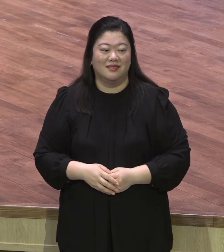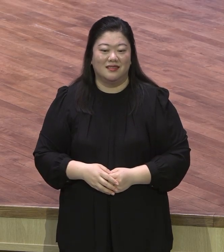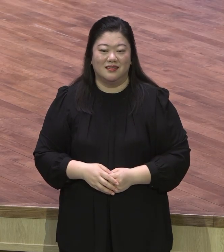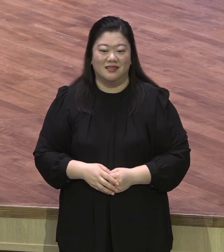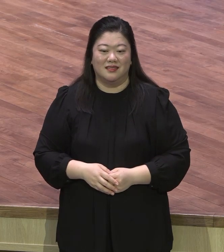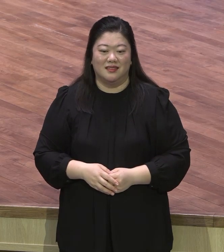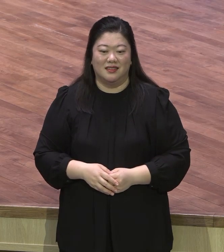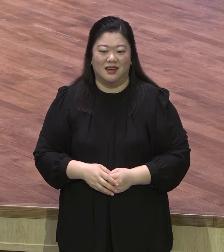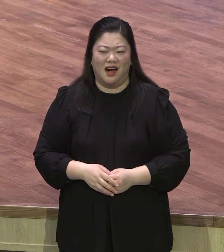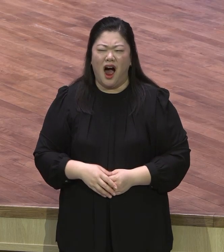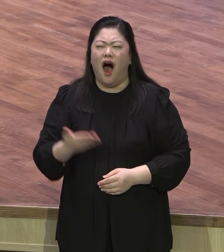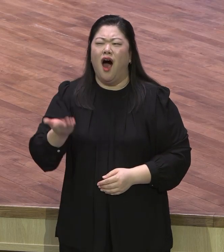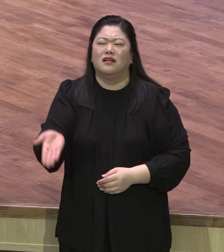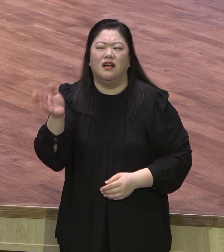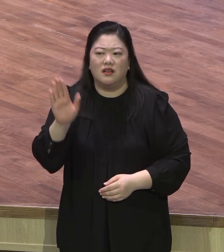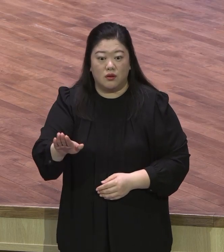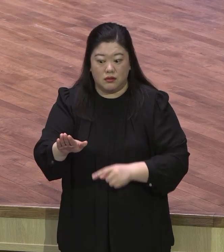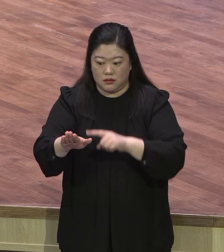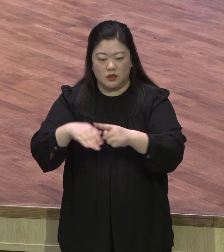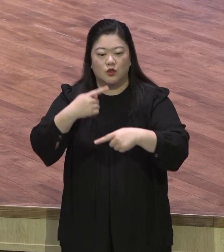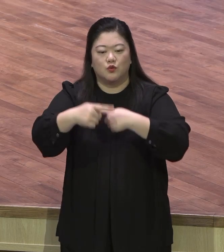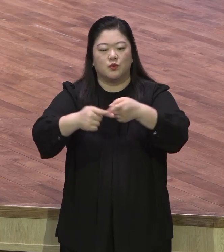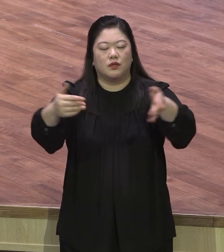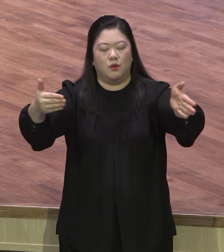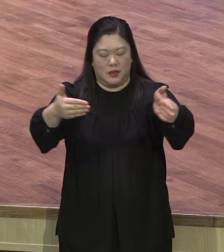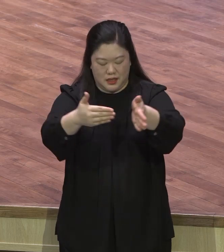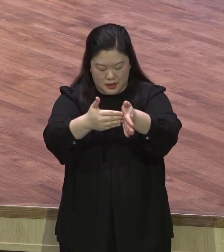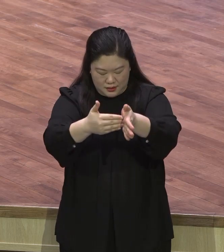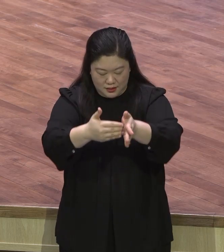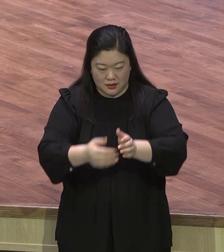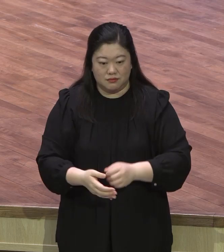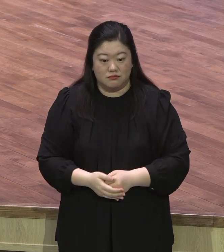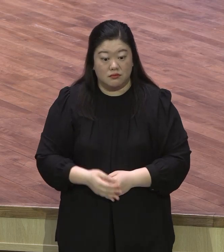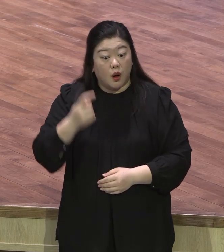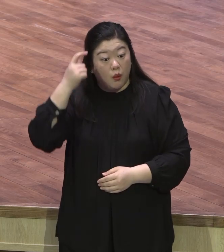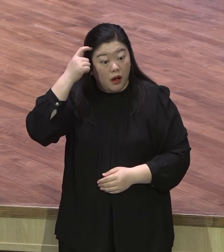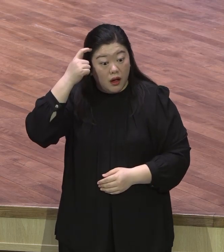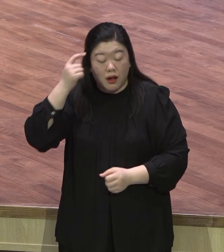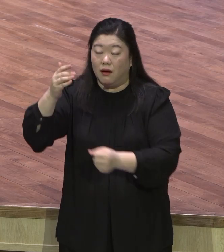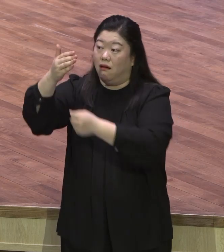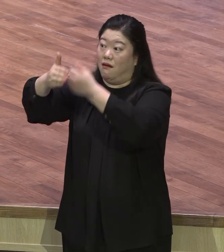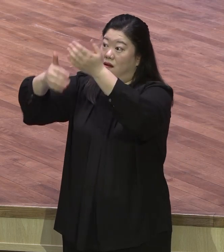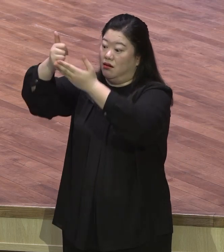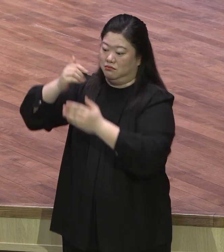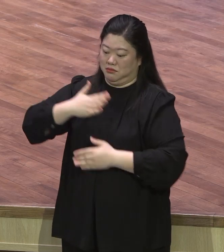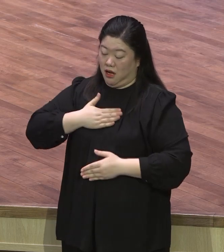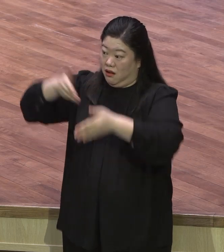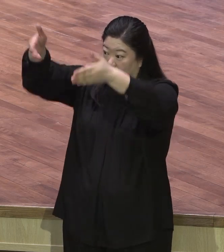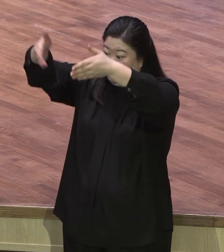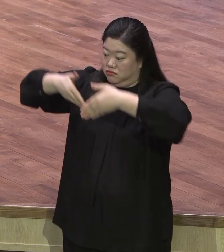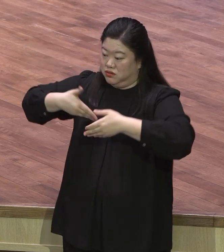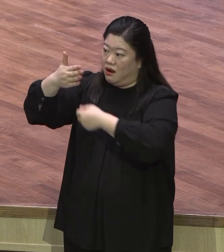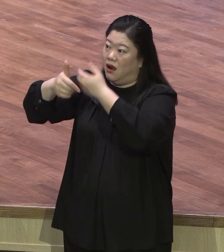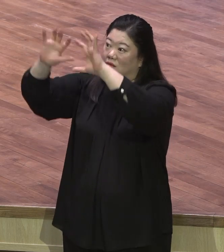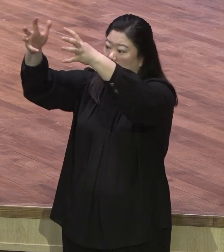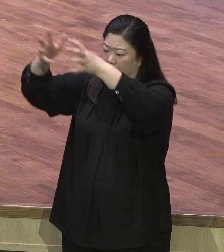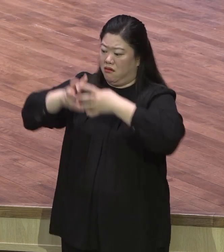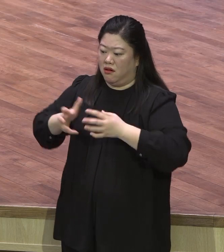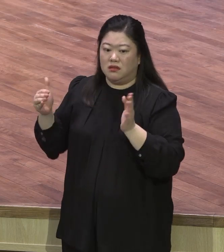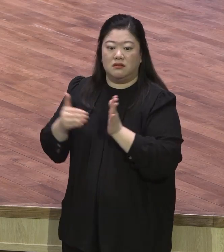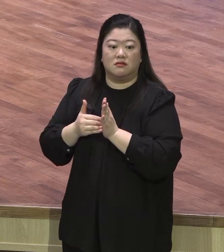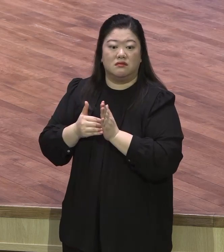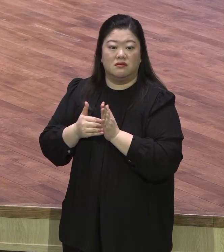변명하지 마세요. 속속은 겁니다. 상대와 상관없이 나는 하나님의 나라. 누려야 돼요. 누려야 돼요. 이유 없어요.